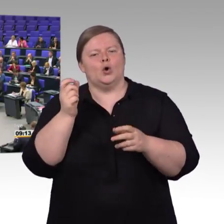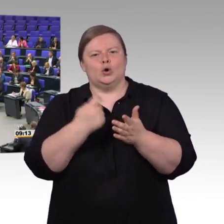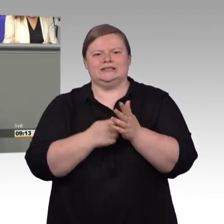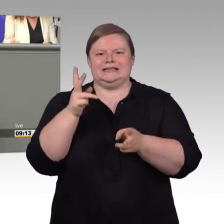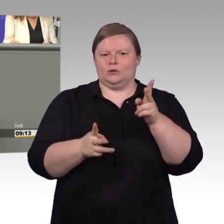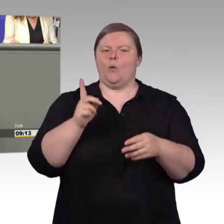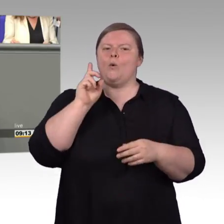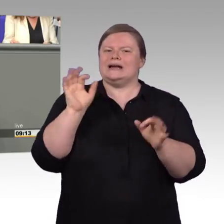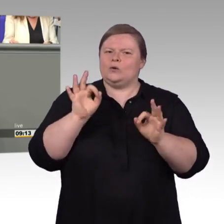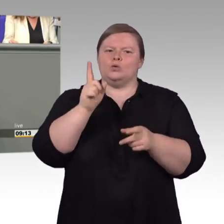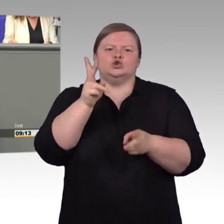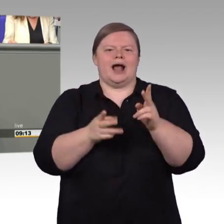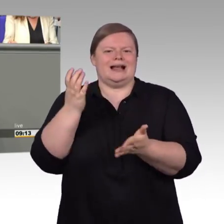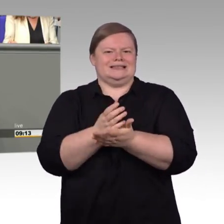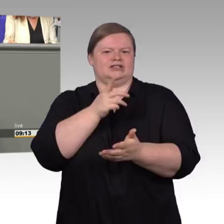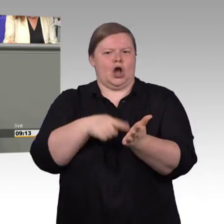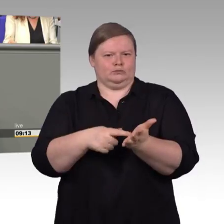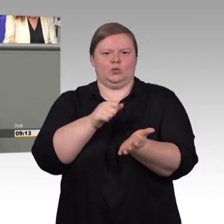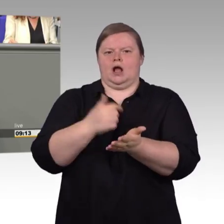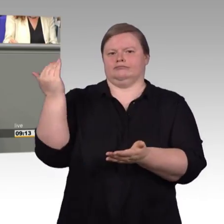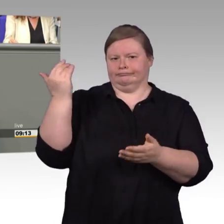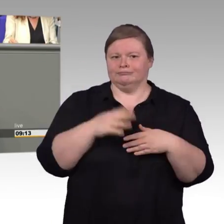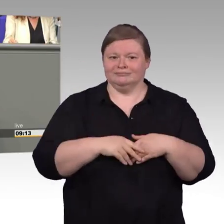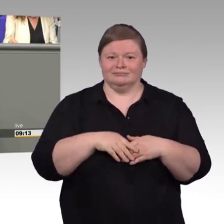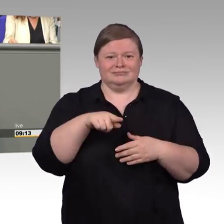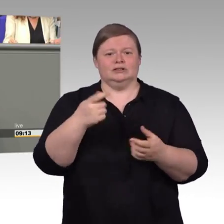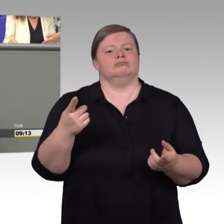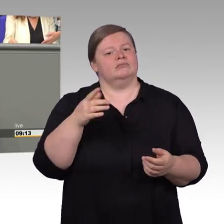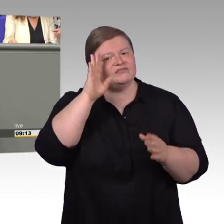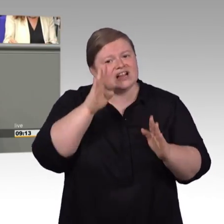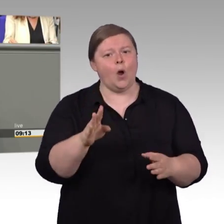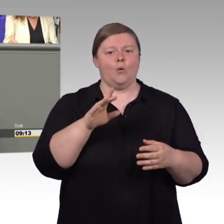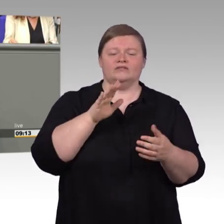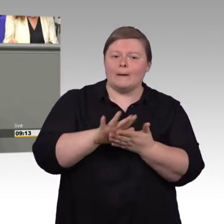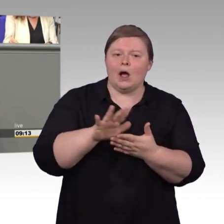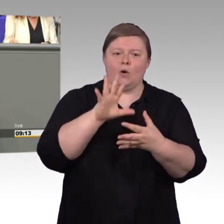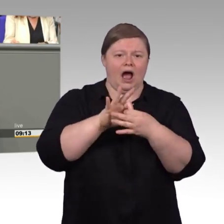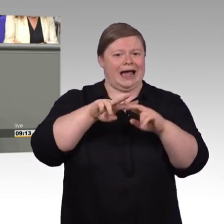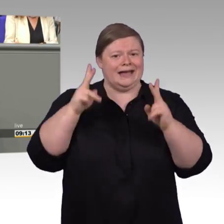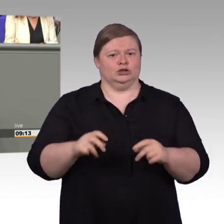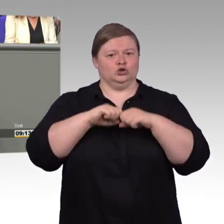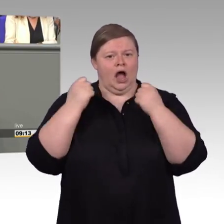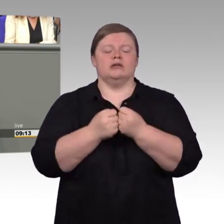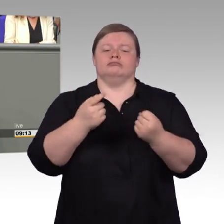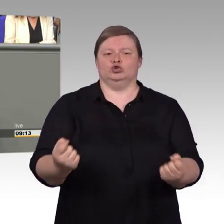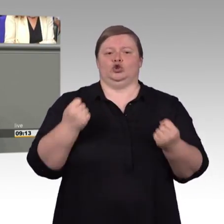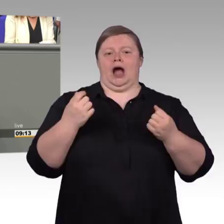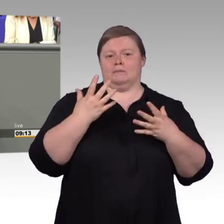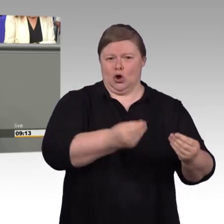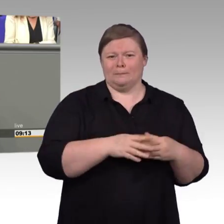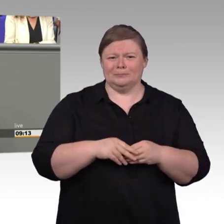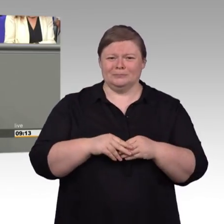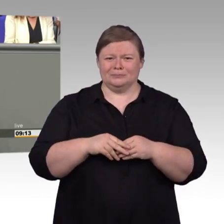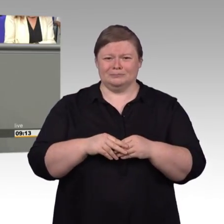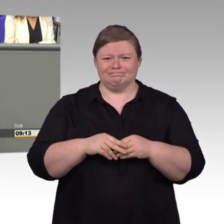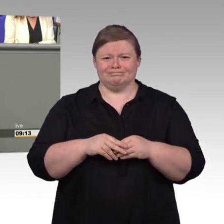weil es durchaus in der Bevölkerung Sorgen gab, dass die Datenschutzgrundverordnung